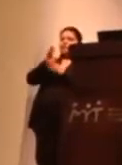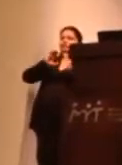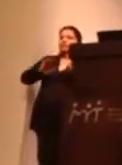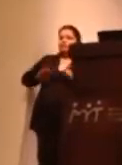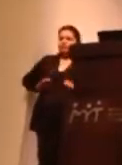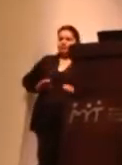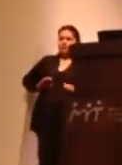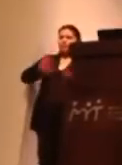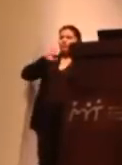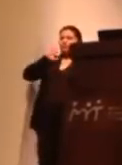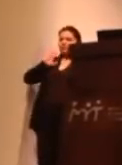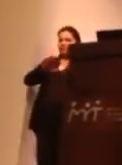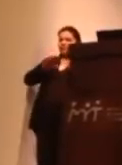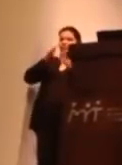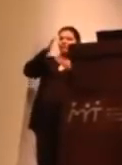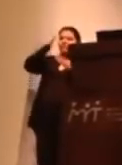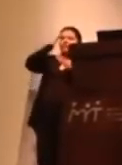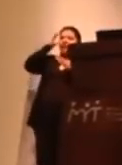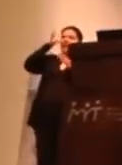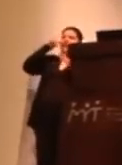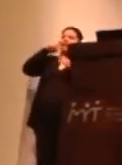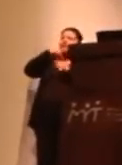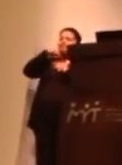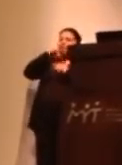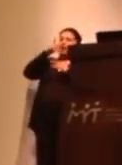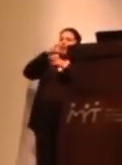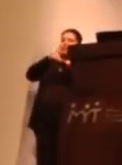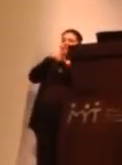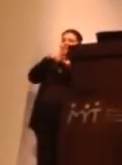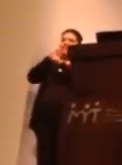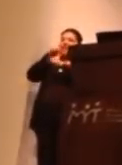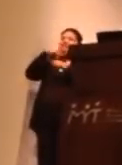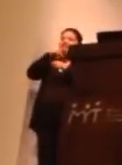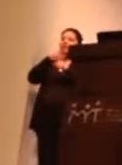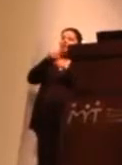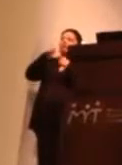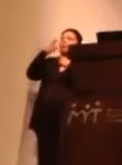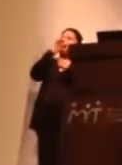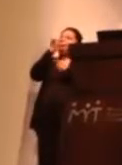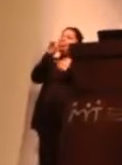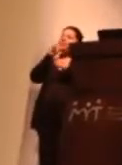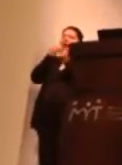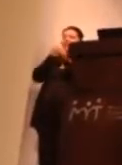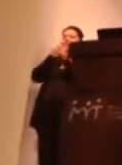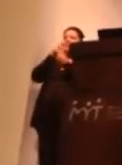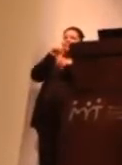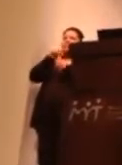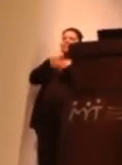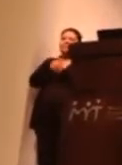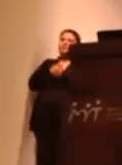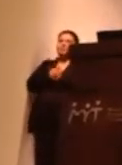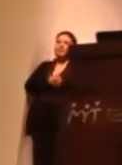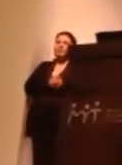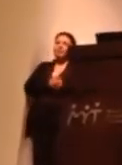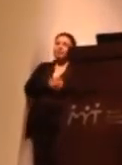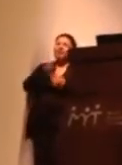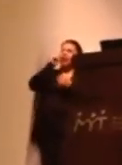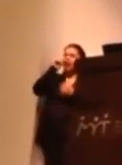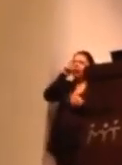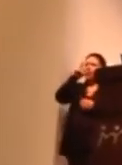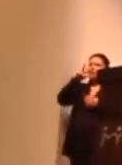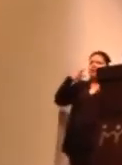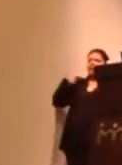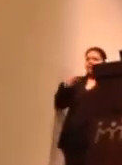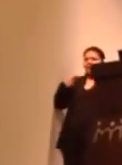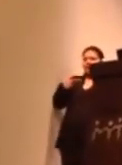ya, tu cerebro se hace más predecible y entonces reacciona de la misma manera. ¿Han visto las personas que